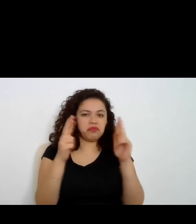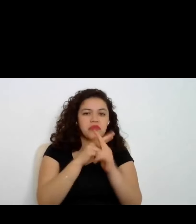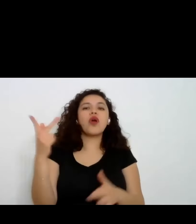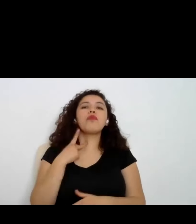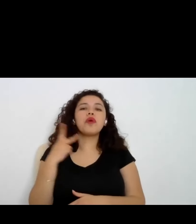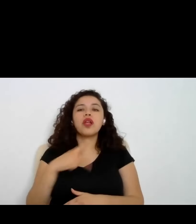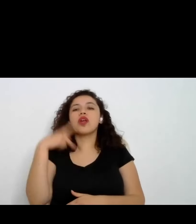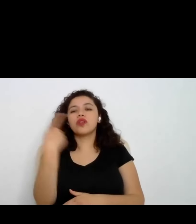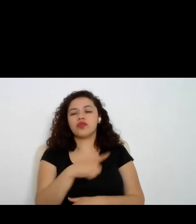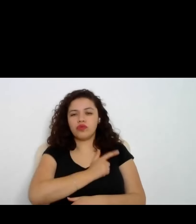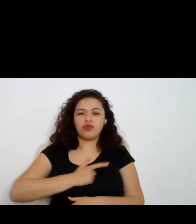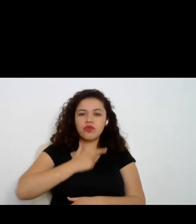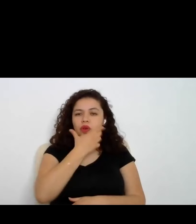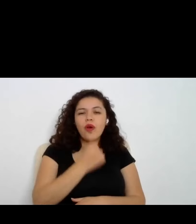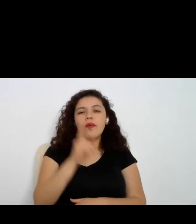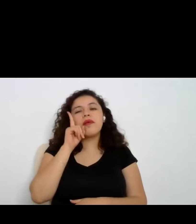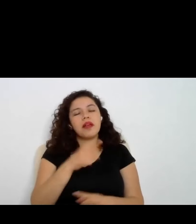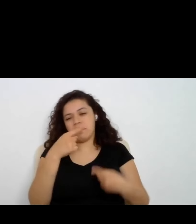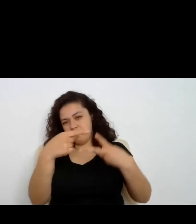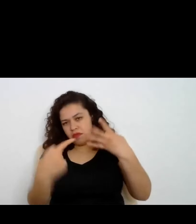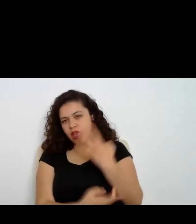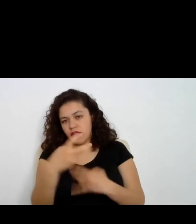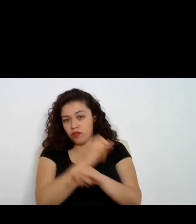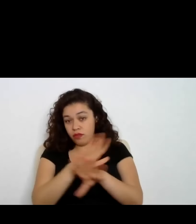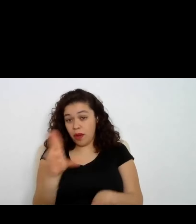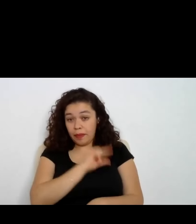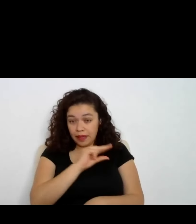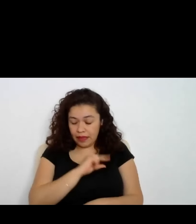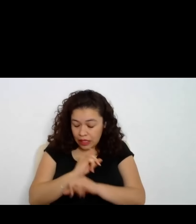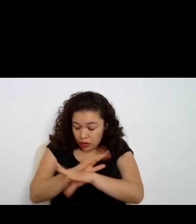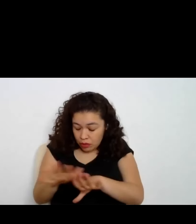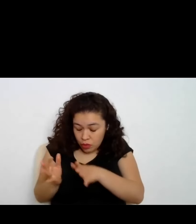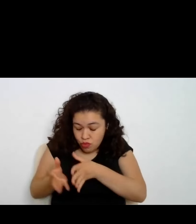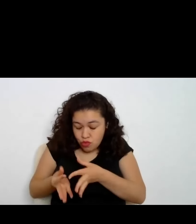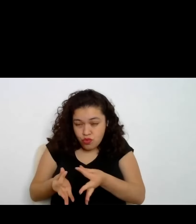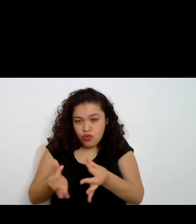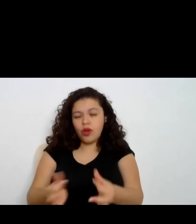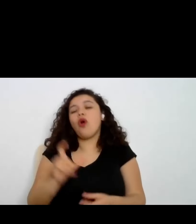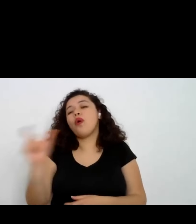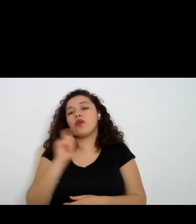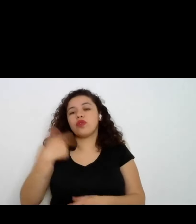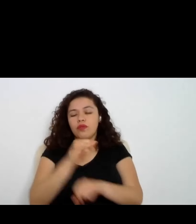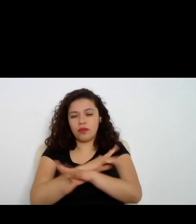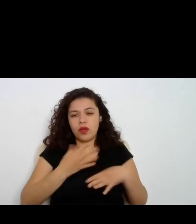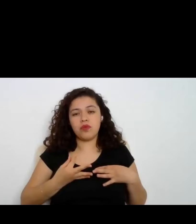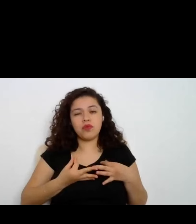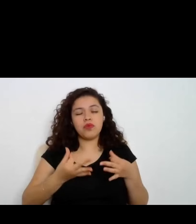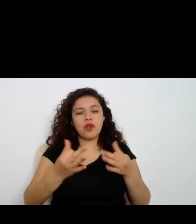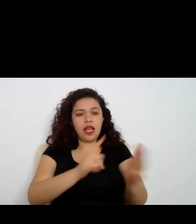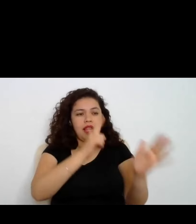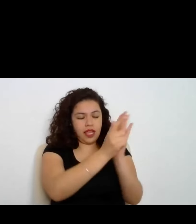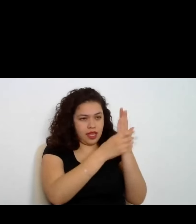sus preferencias sexuales y demás. Esos son datos sensibles. Cuando yo voy a recabar datos sensibles, la ley me dice